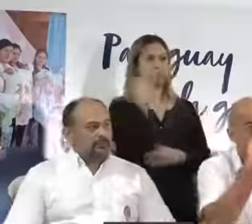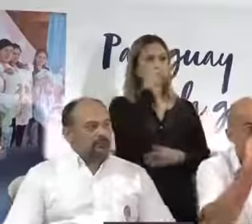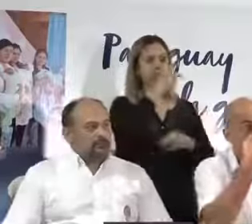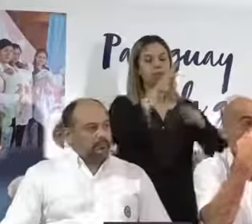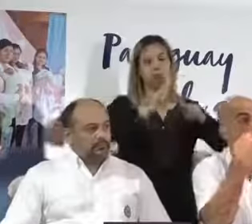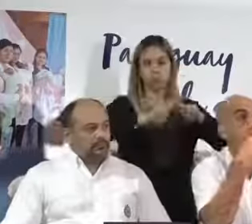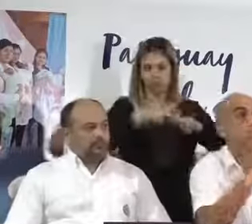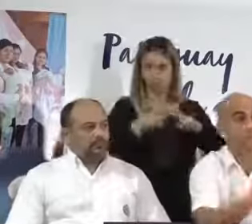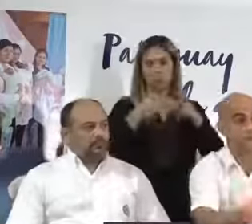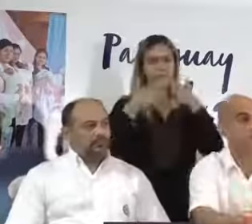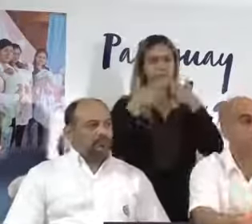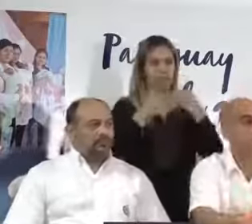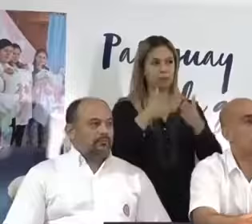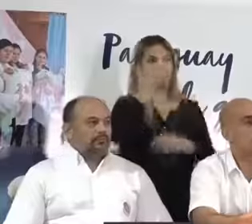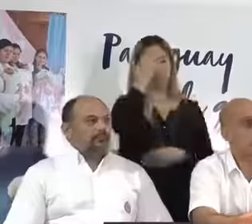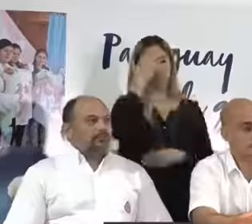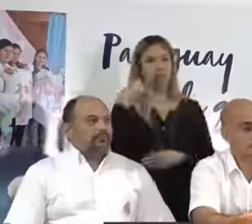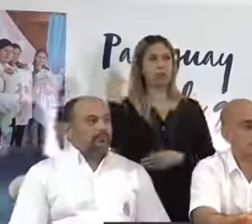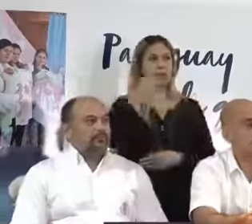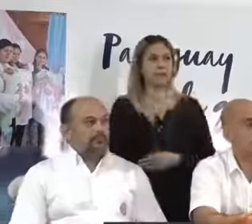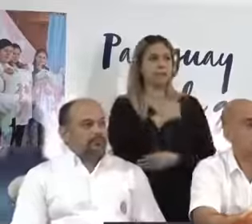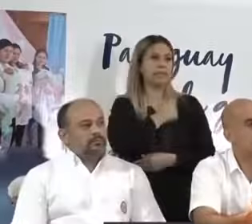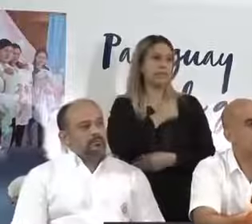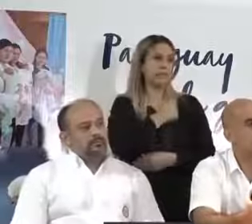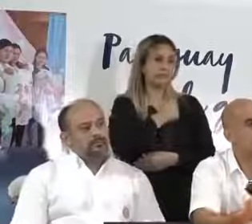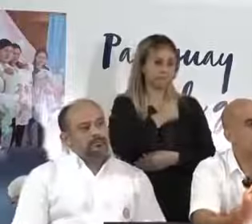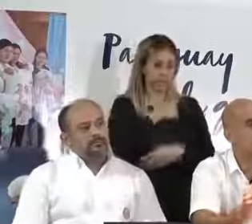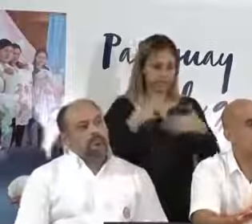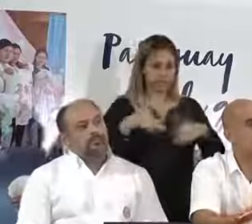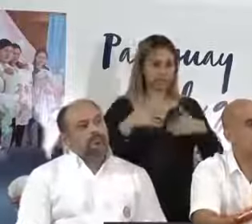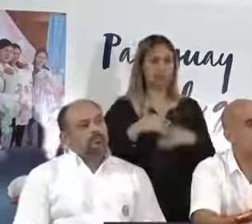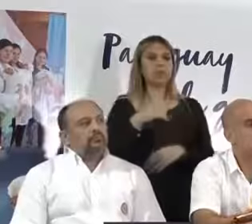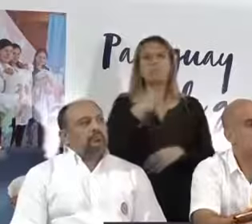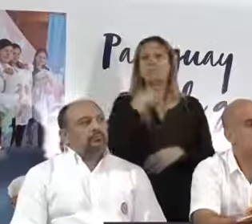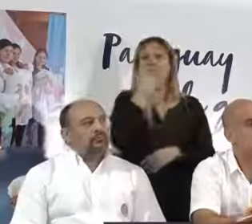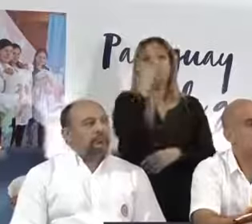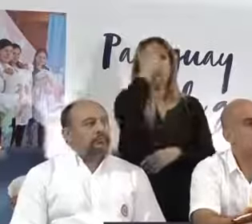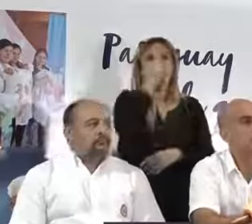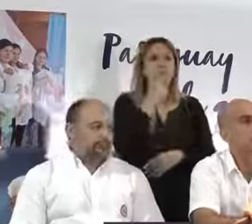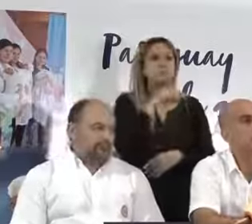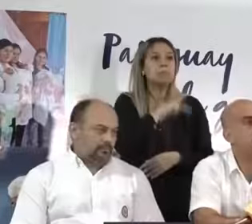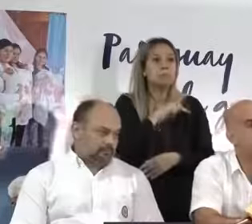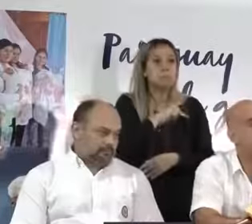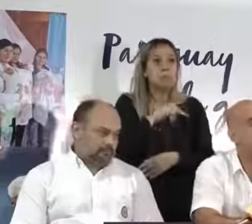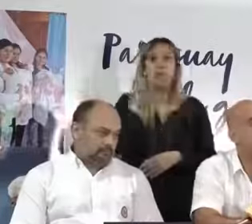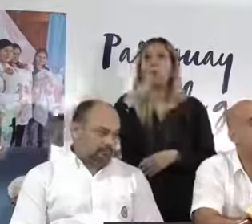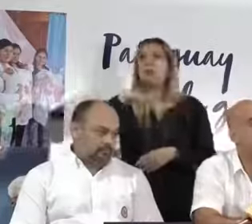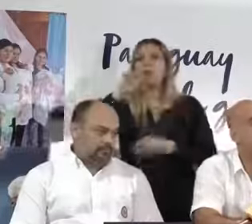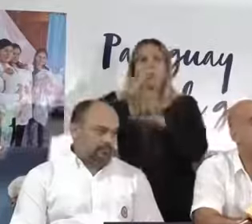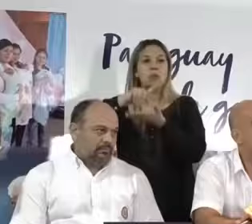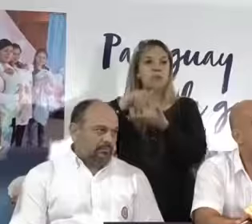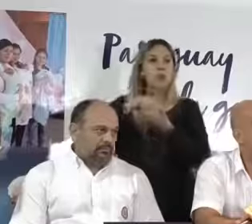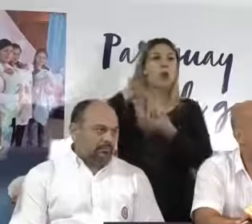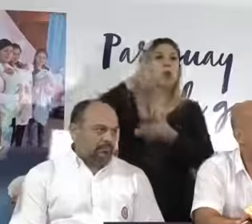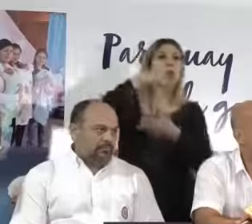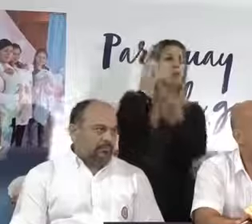pregunta porque es lo que está generando bastante preocupación. No sabemos de quién se trata la persona, de qué ciudad es, de qué